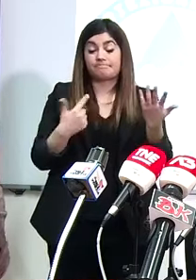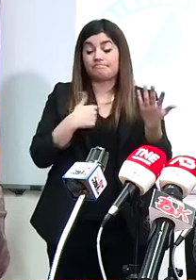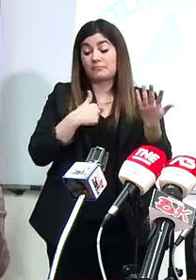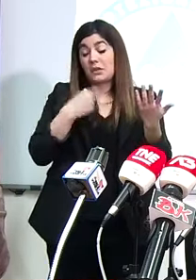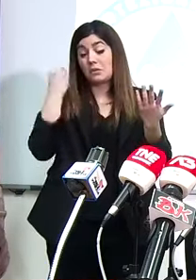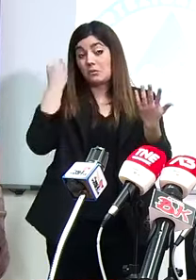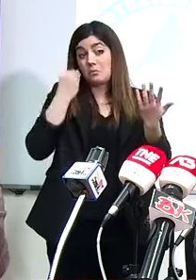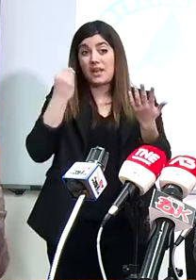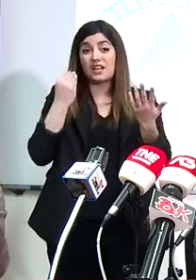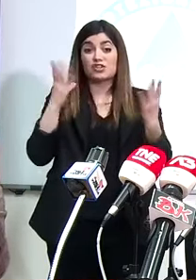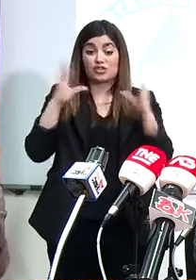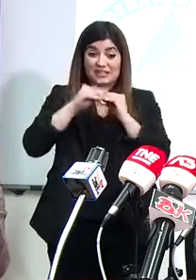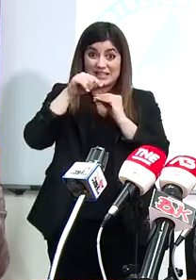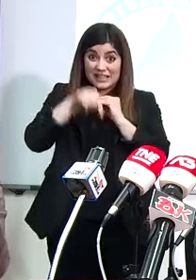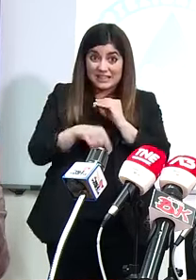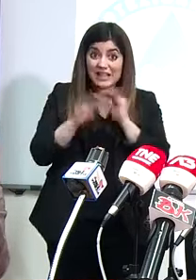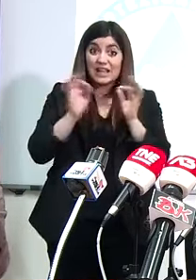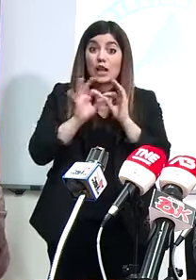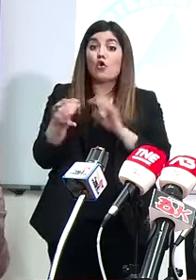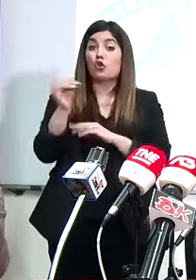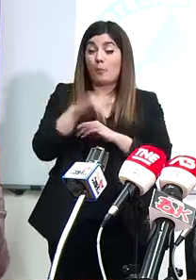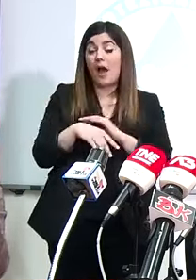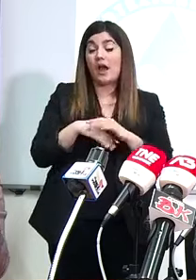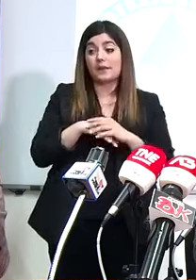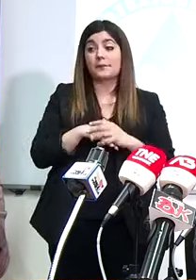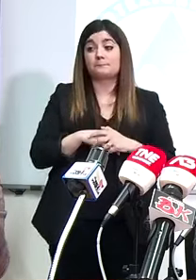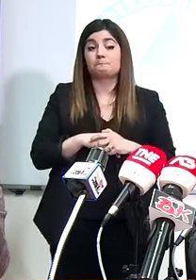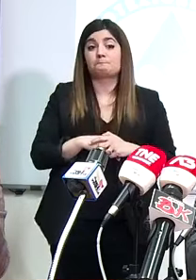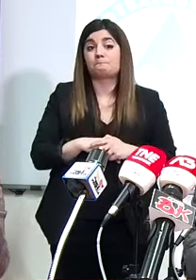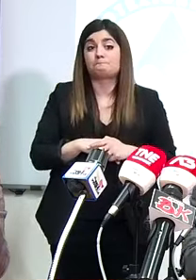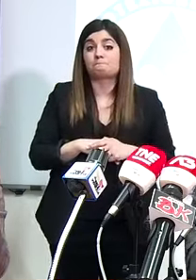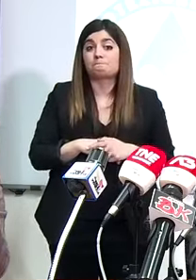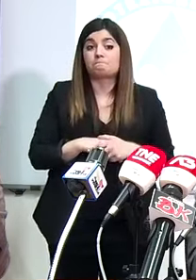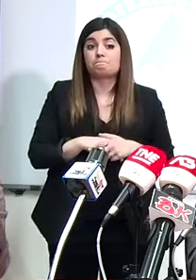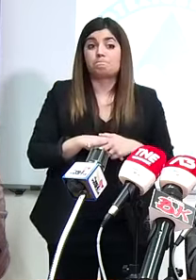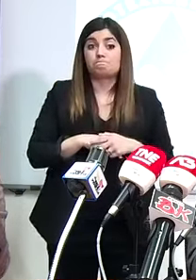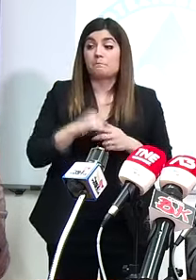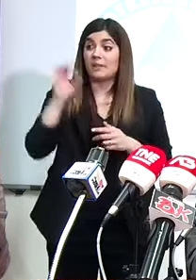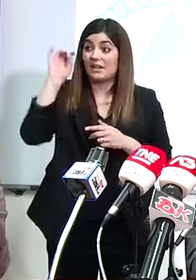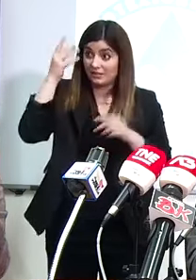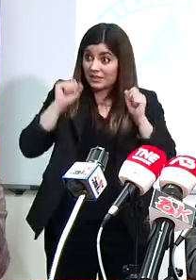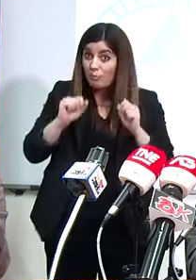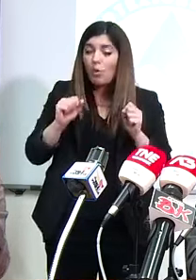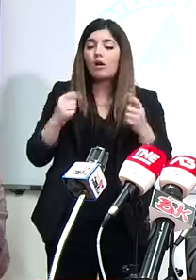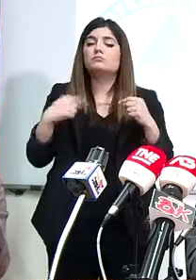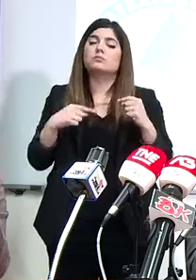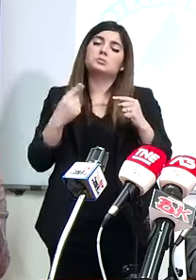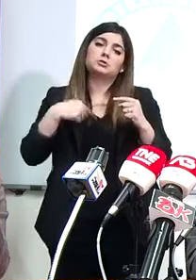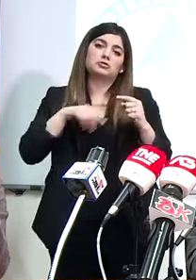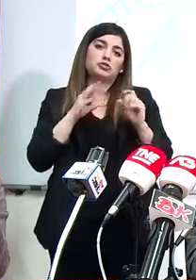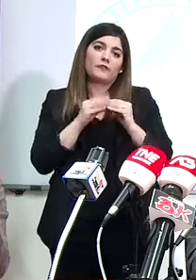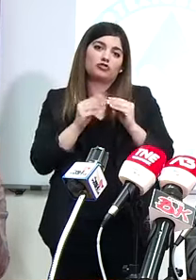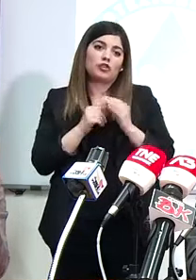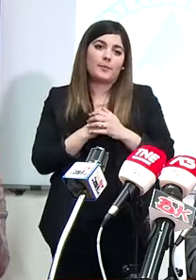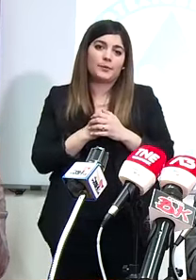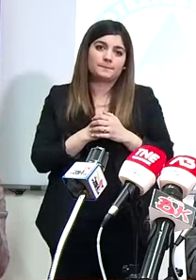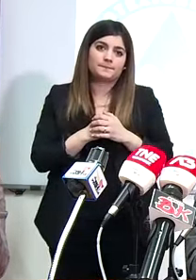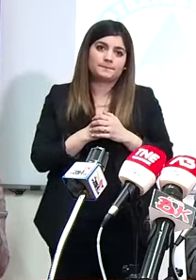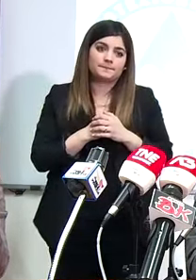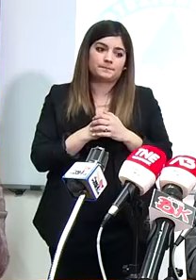volta tra stasera e domani se se si può se troviamo i numeri la facciamo parlo di